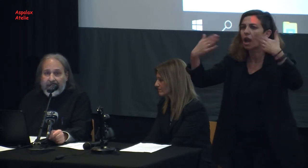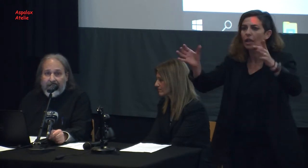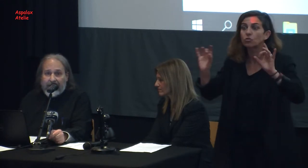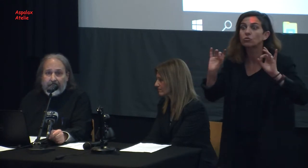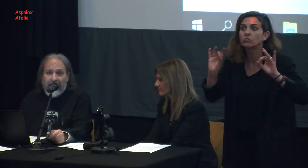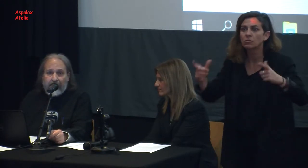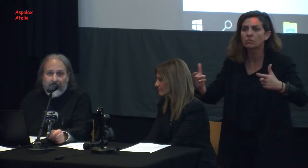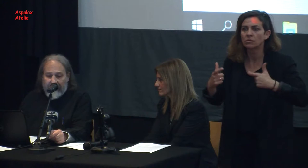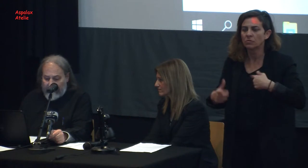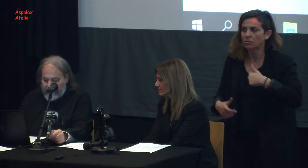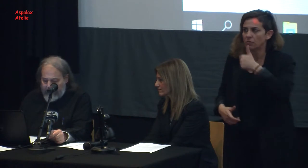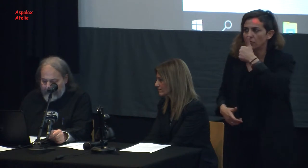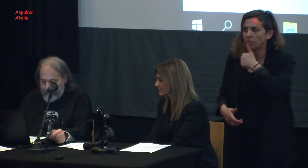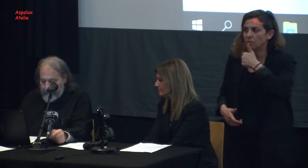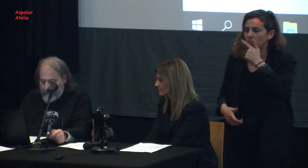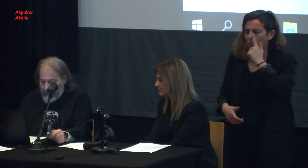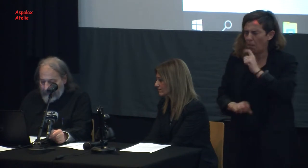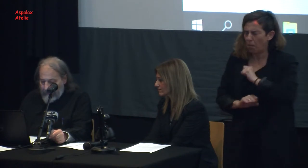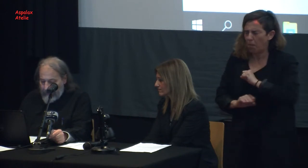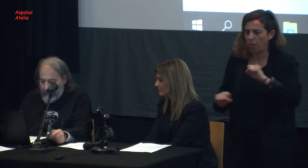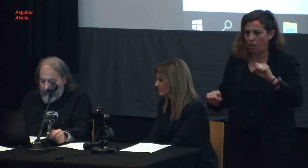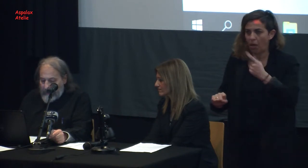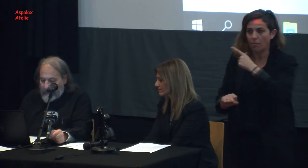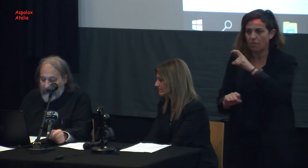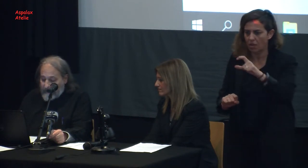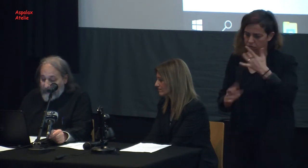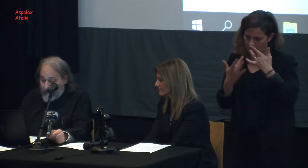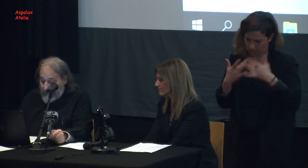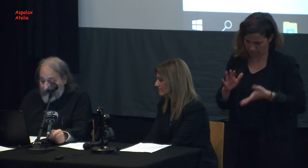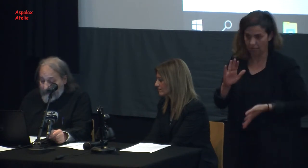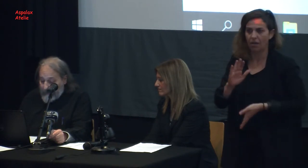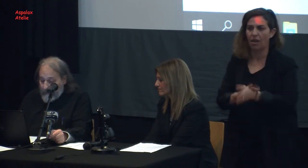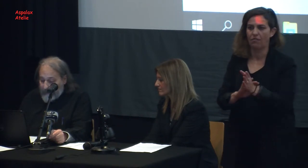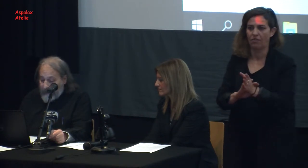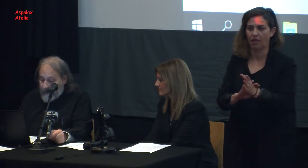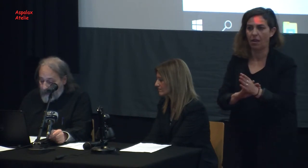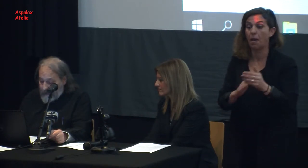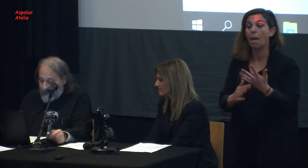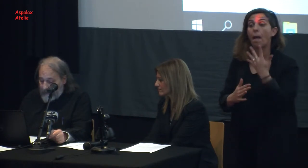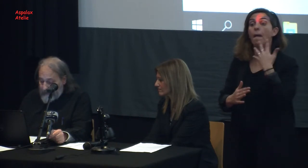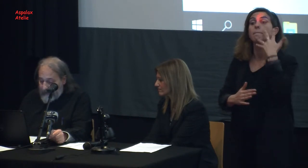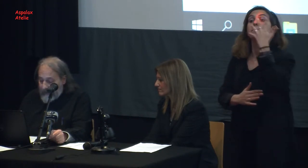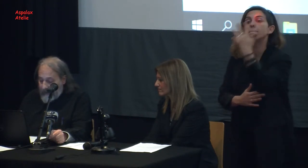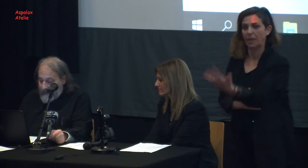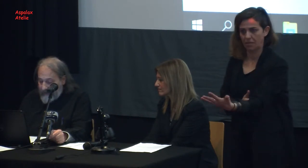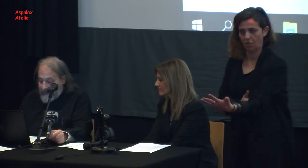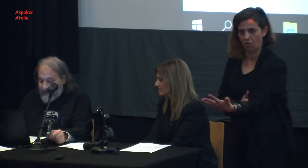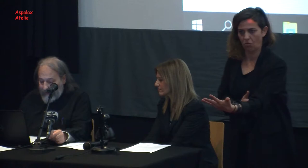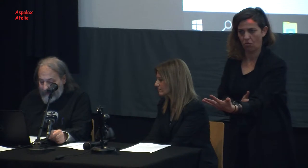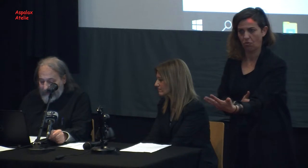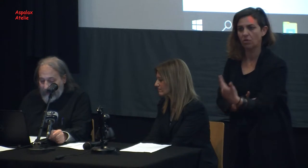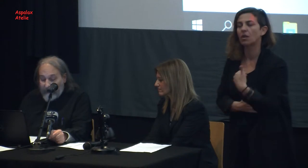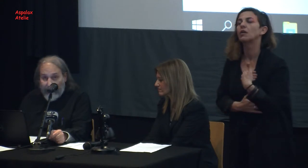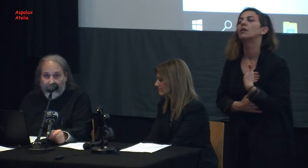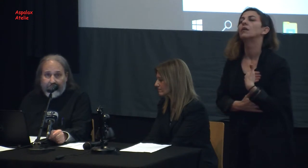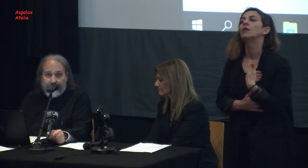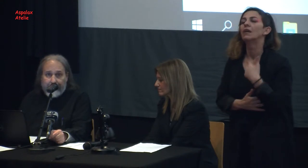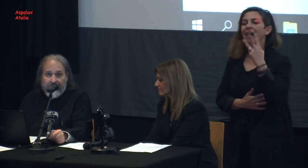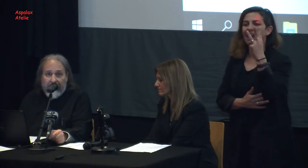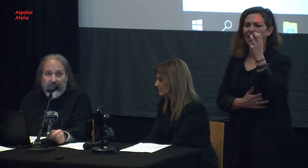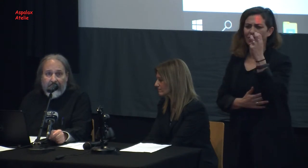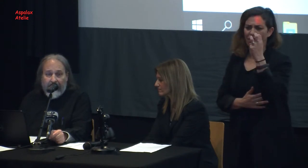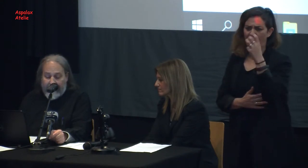Δεν άντεξα και σε μια εβδομάδα έφυγα. Τη δεύτερη φορά ήταν μετά από 5 χρόνια στην κλινική Κασταλία στη